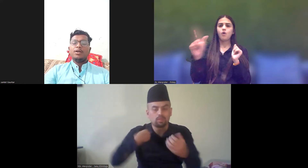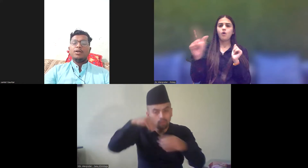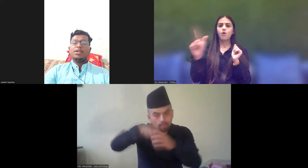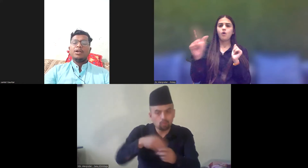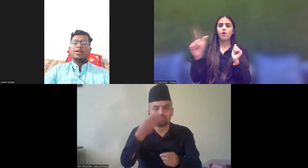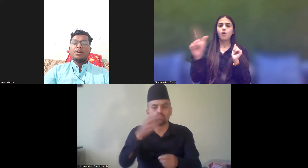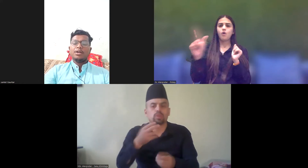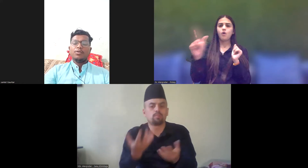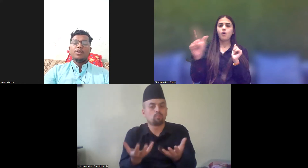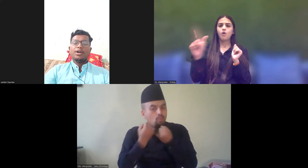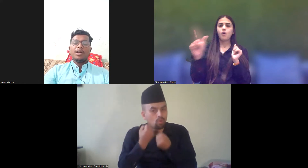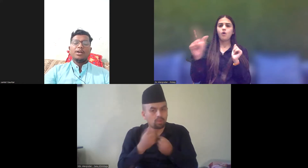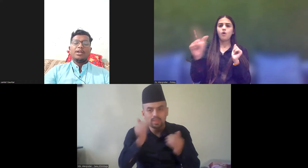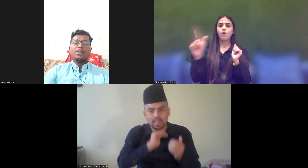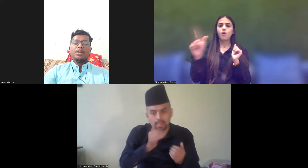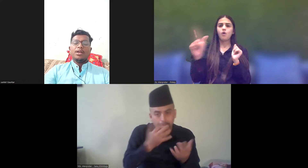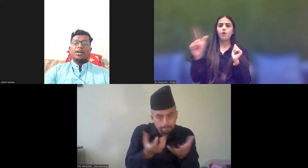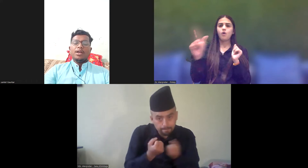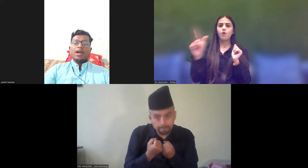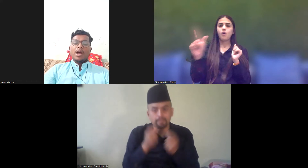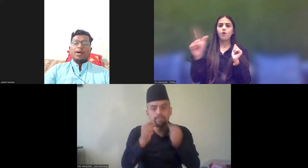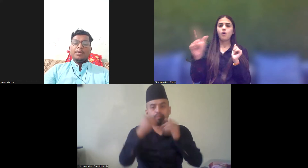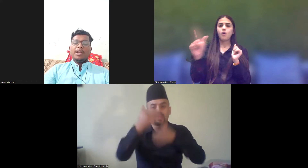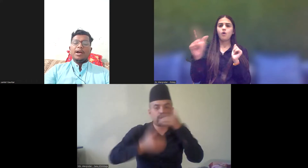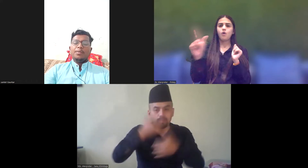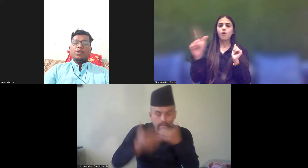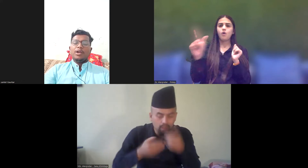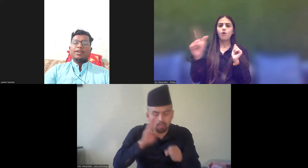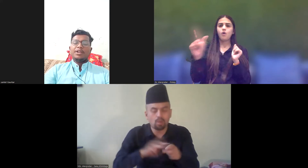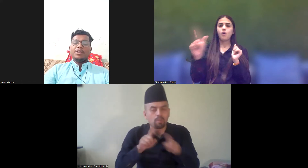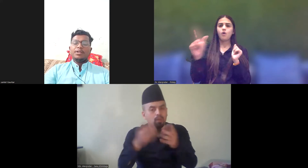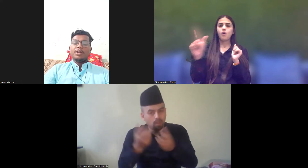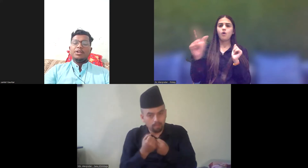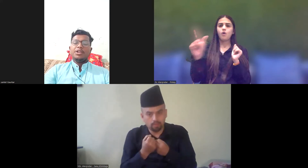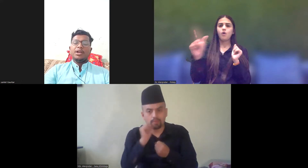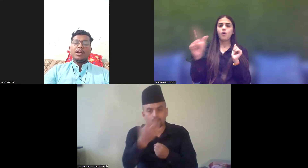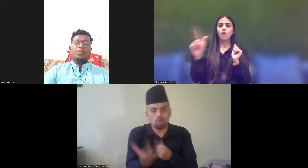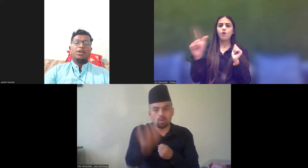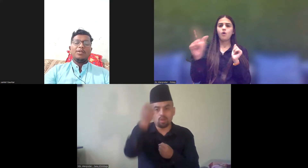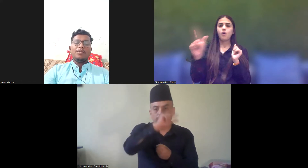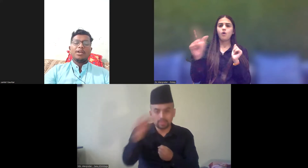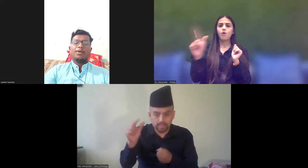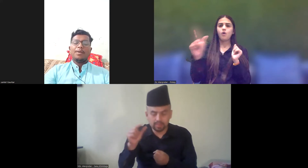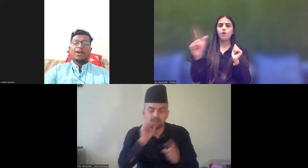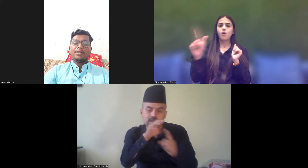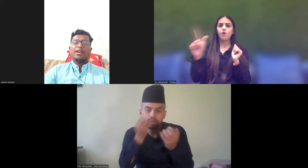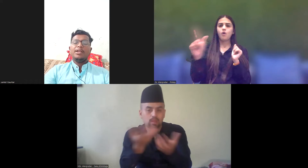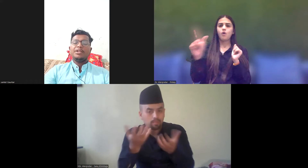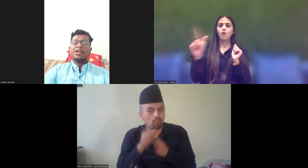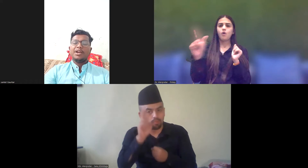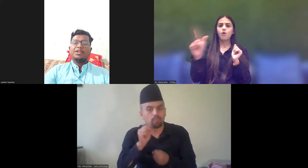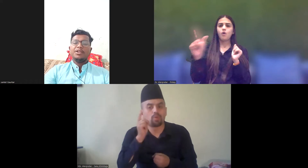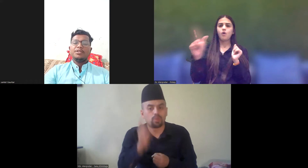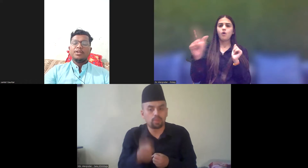हक्क, अधिकार, कर्तव्य कळणार नाही. महिला मुलांसाठीचा निधी हा मुलांवर केवळ वापरला जाईल